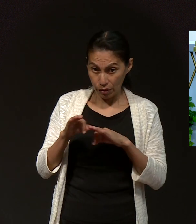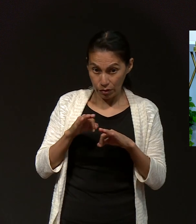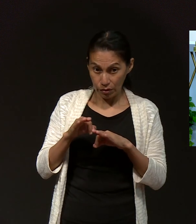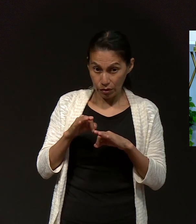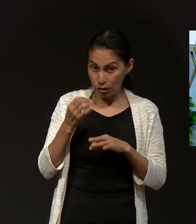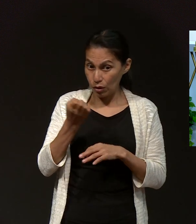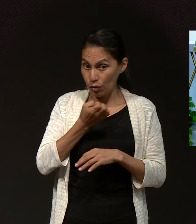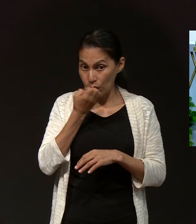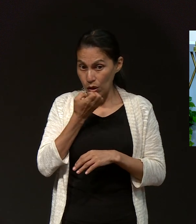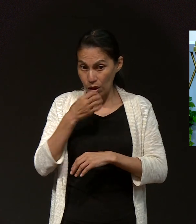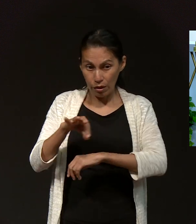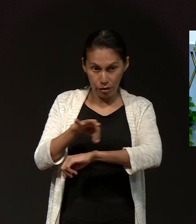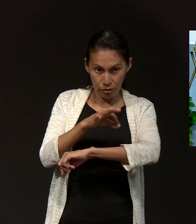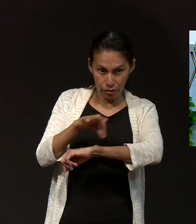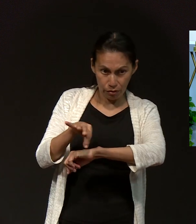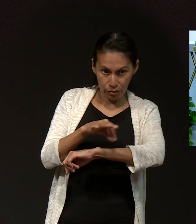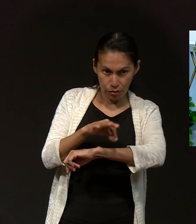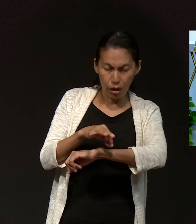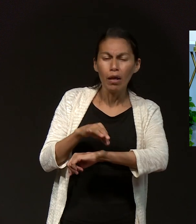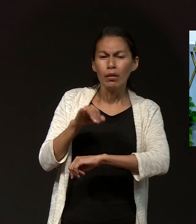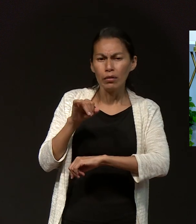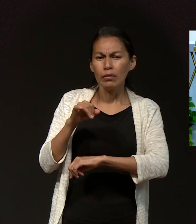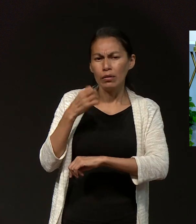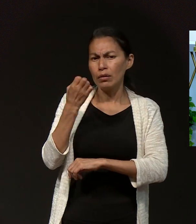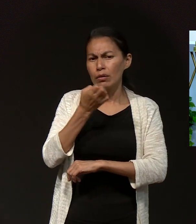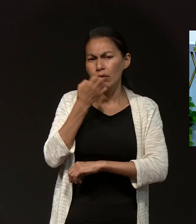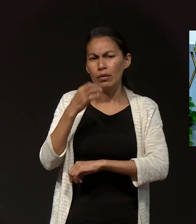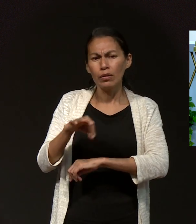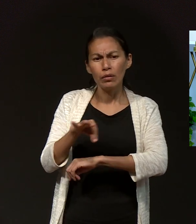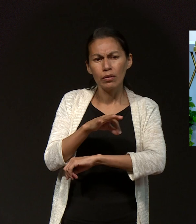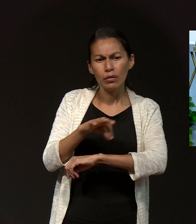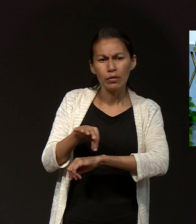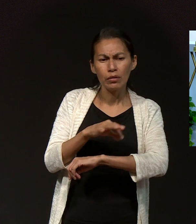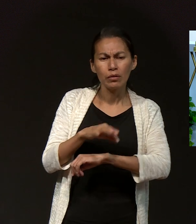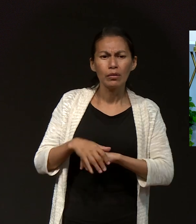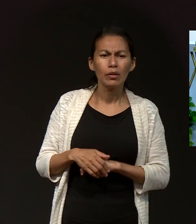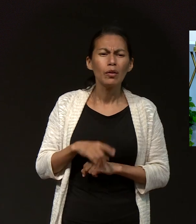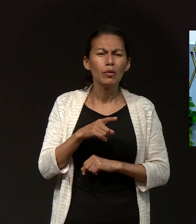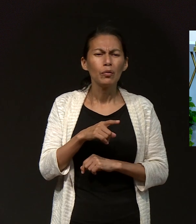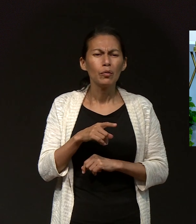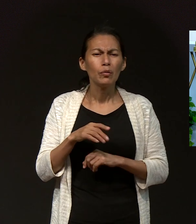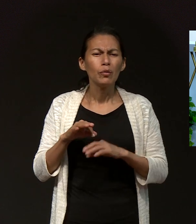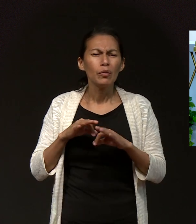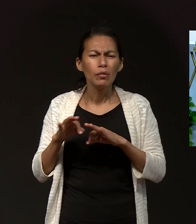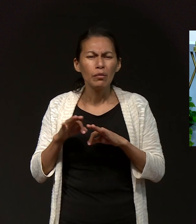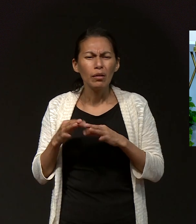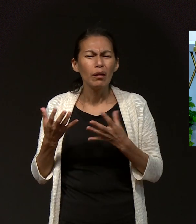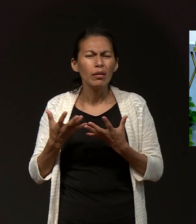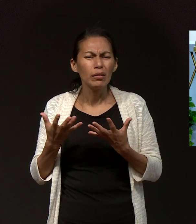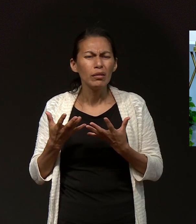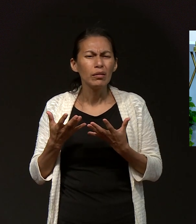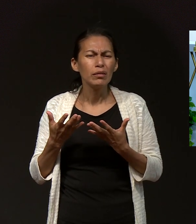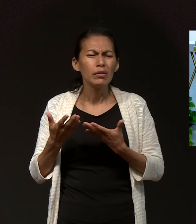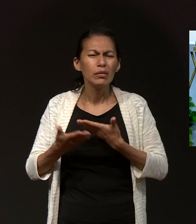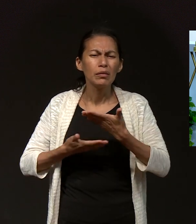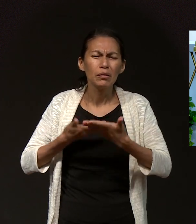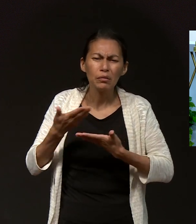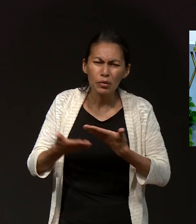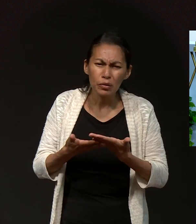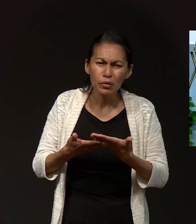trabajas en la Escuela de Arquitectura. En la Escuela de Arquitectura. ¿Y qué labor de